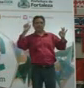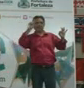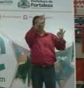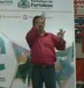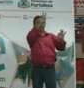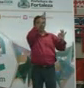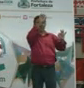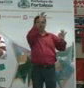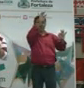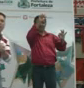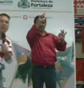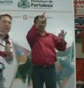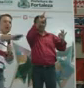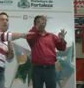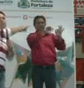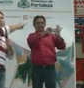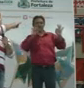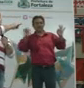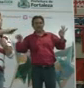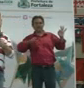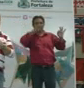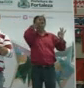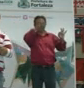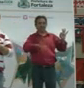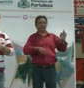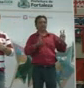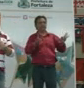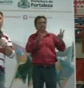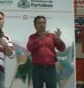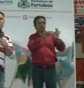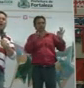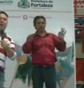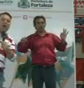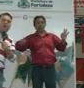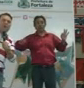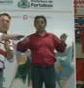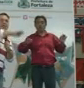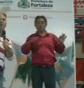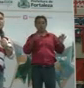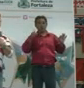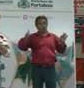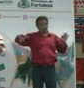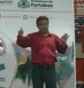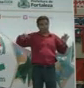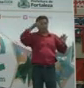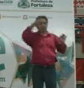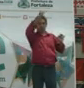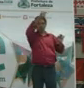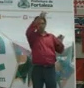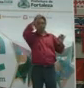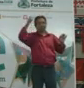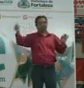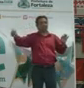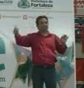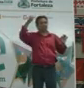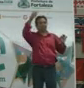ordenada com O. Então é sempre primeiro na ordem alfabética horizontal, depois vertical, abscissa, depois